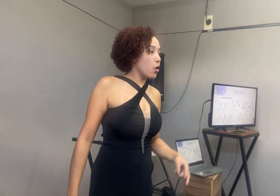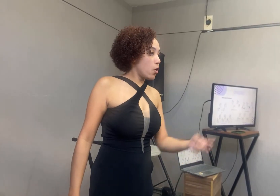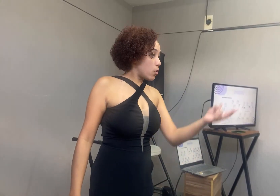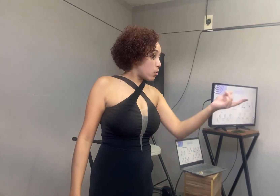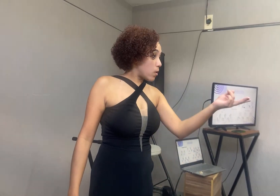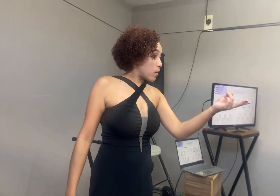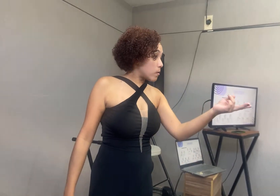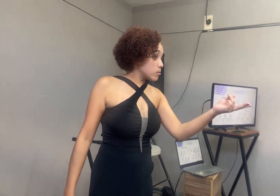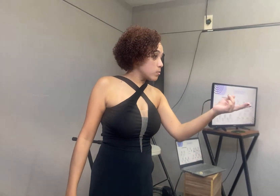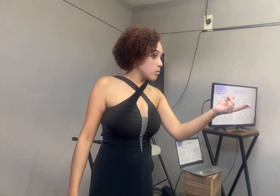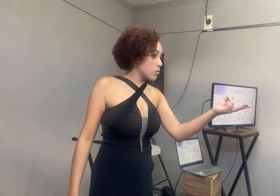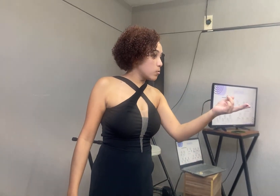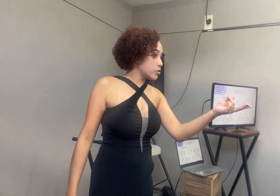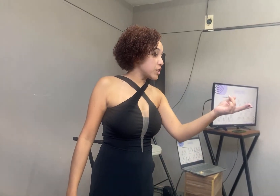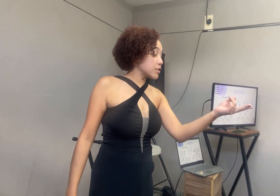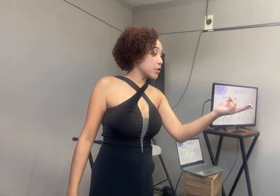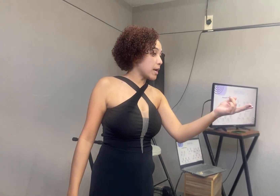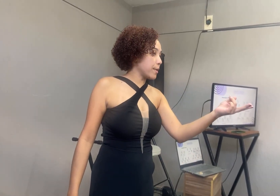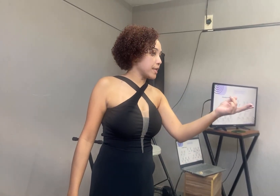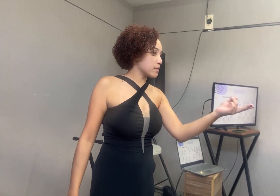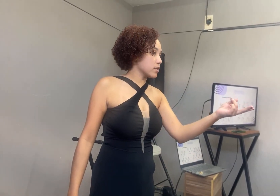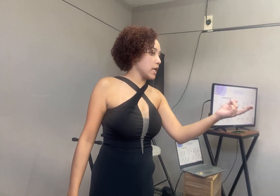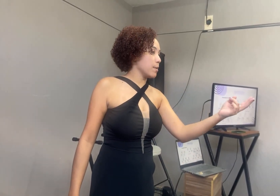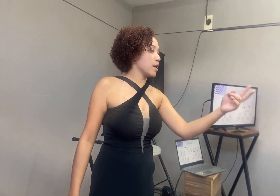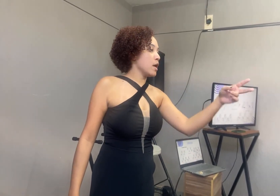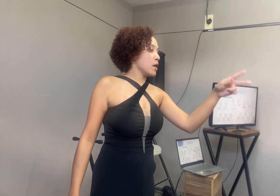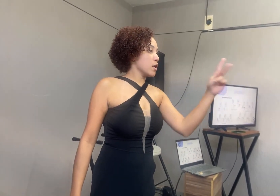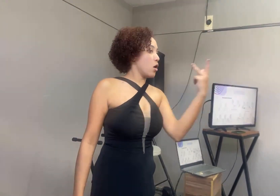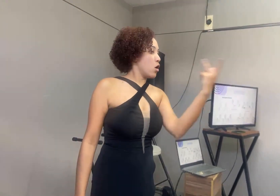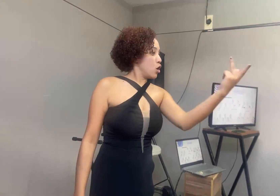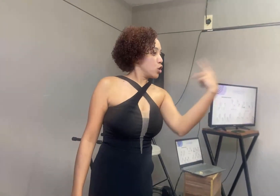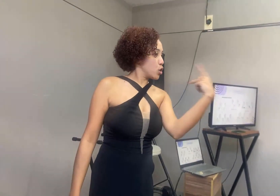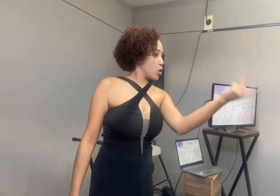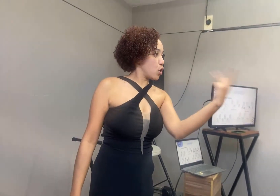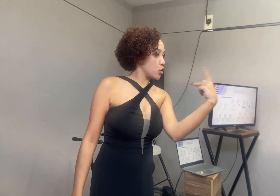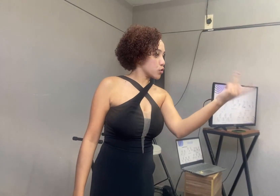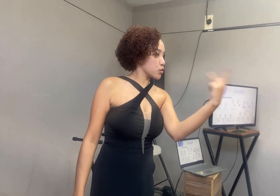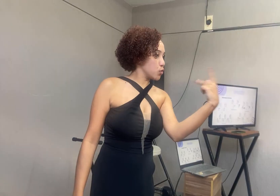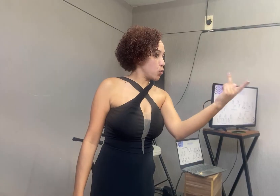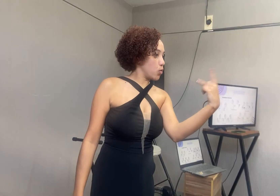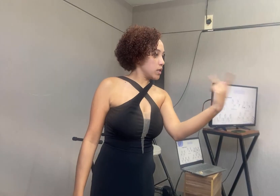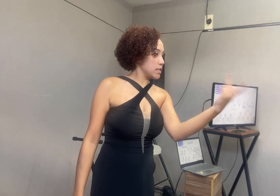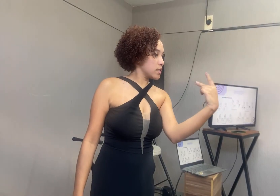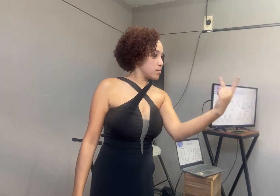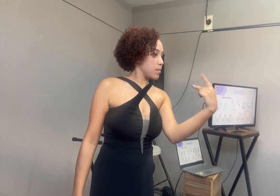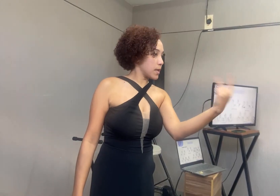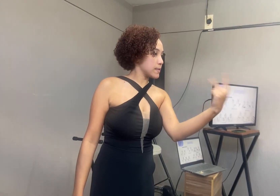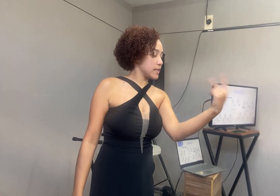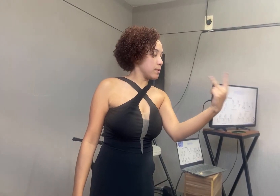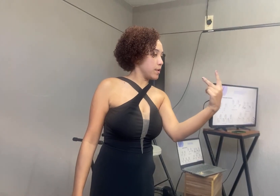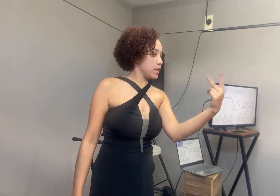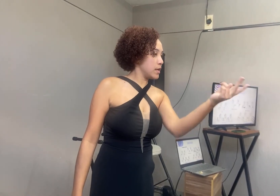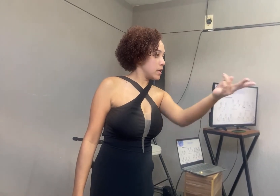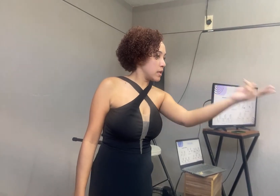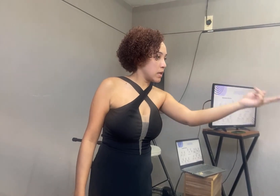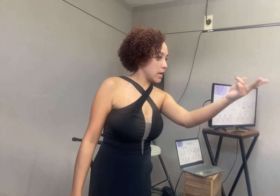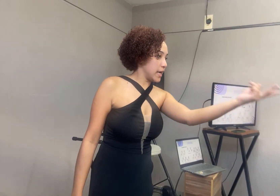mudou o direcionamento, lembra? Aqui, ó, nós duas para cima,